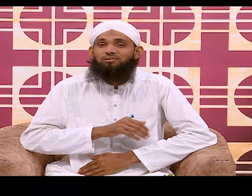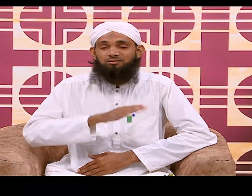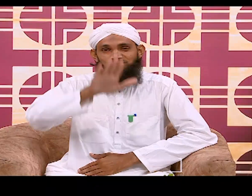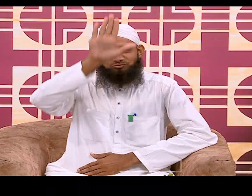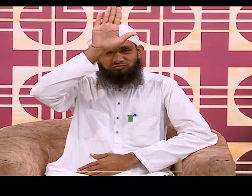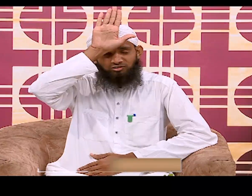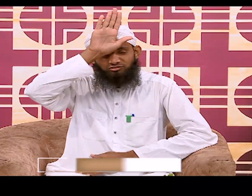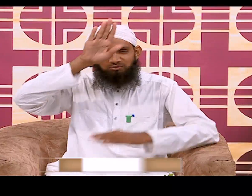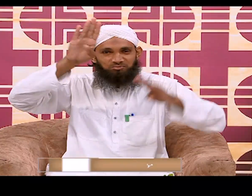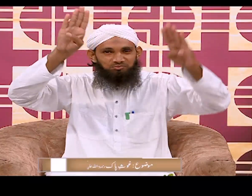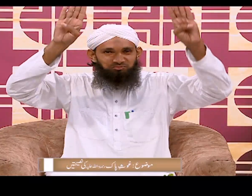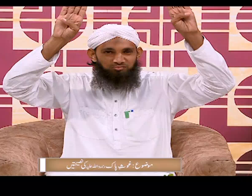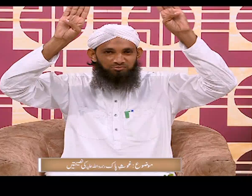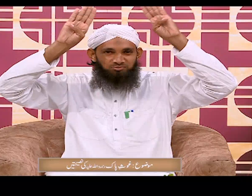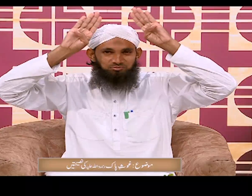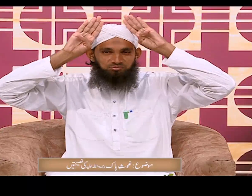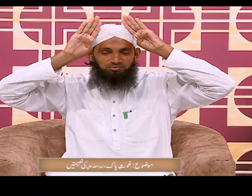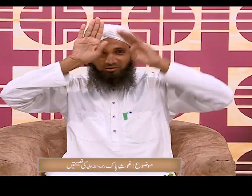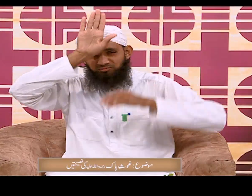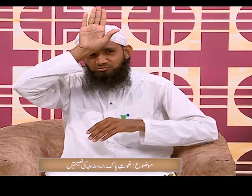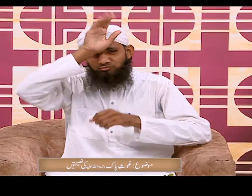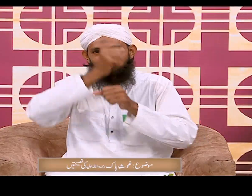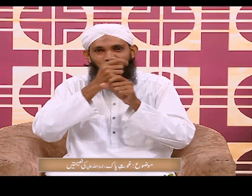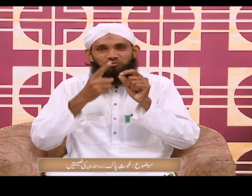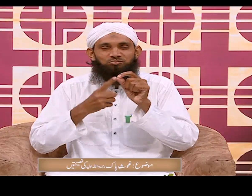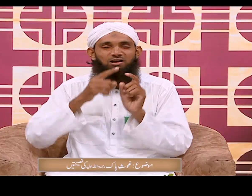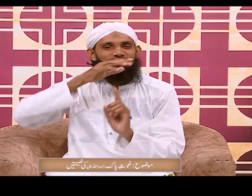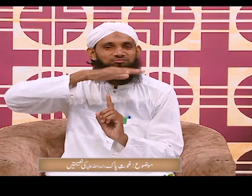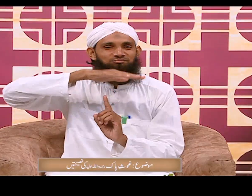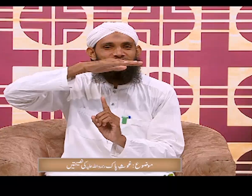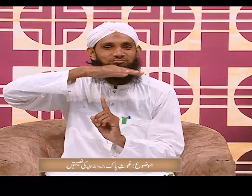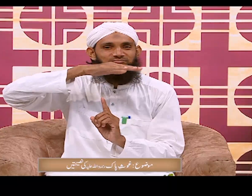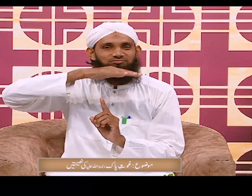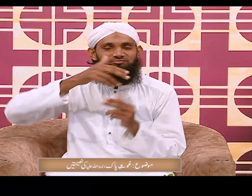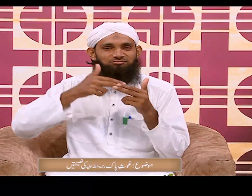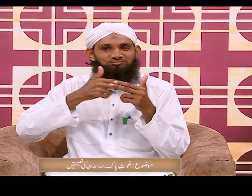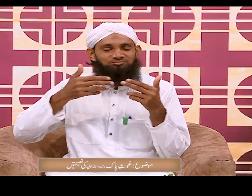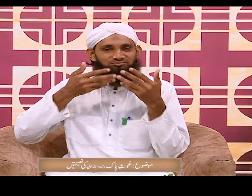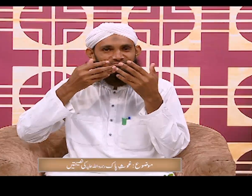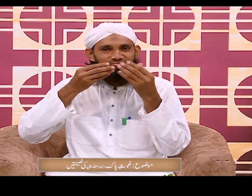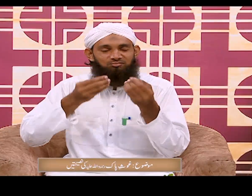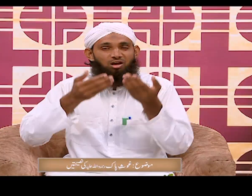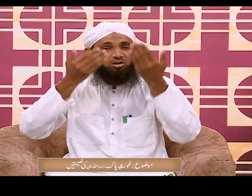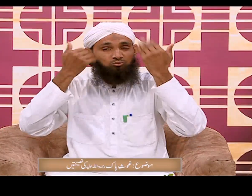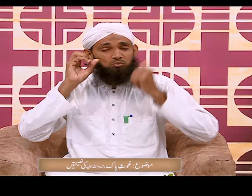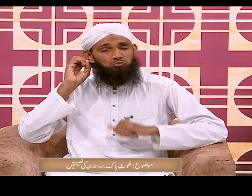شہنشاہ بغداد حضور غوث پاک رحمت اللہ علیہ الحمدللہ مشہور و معروف ہستی